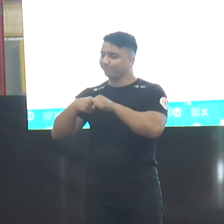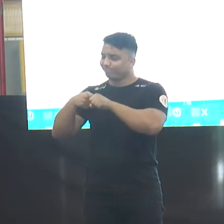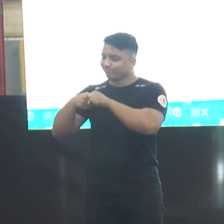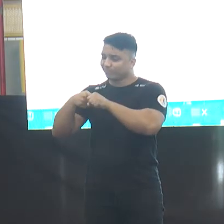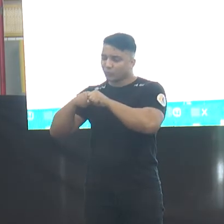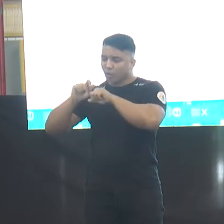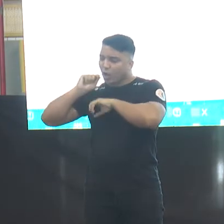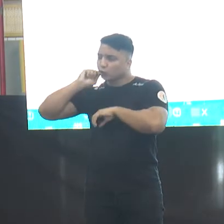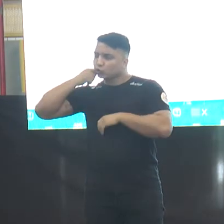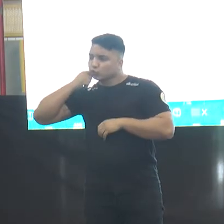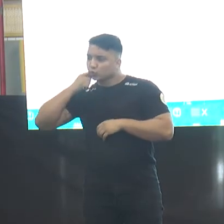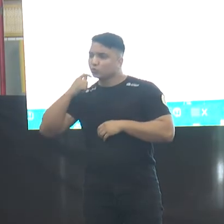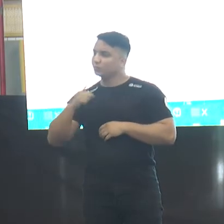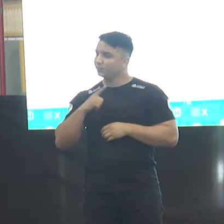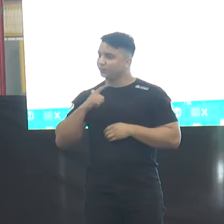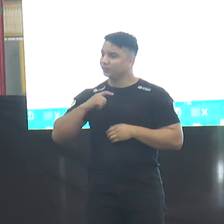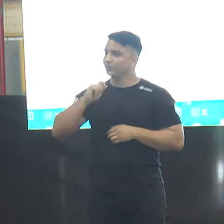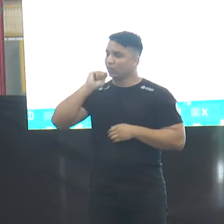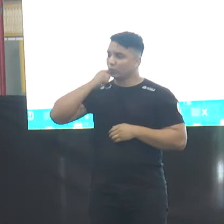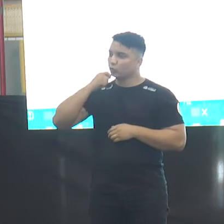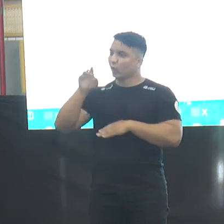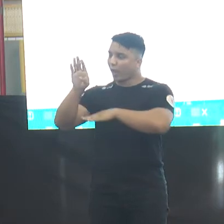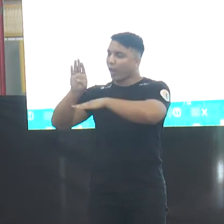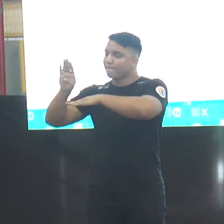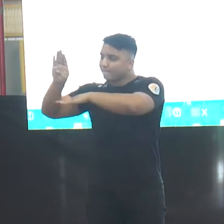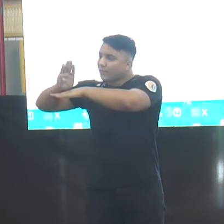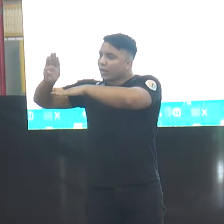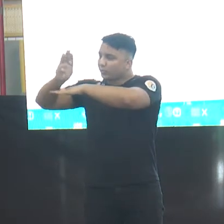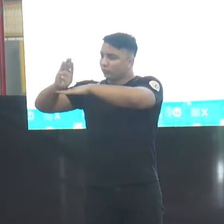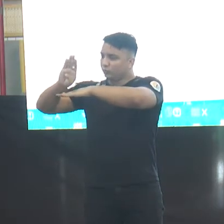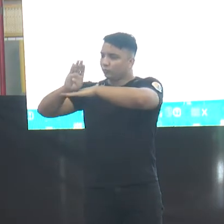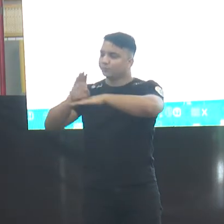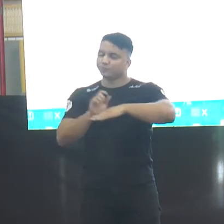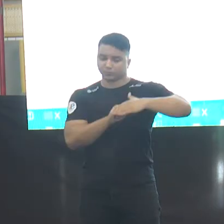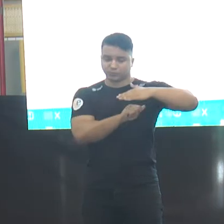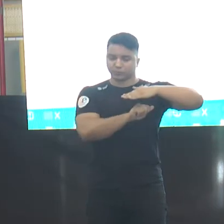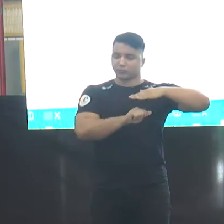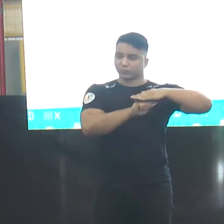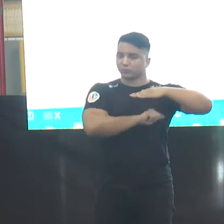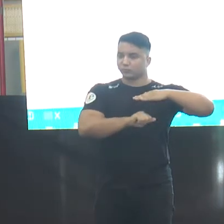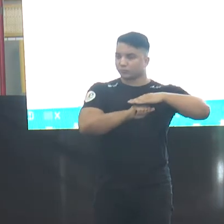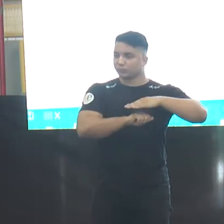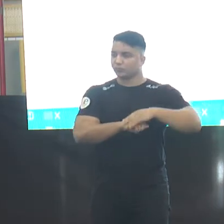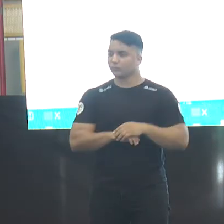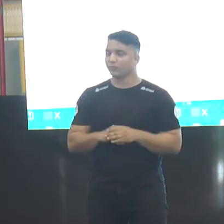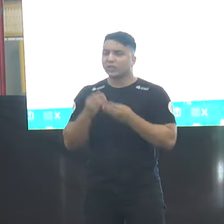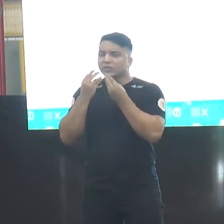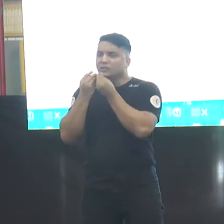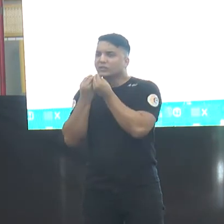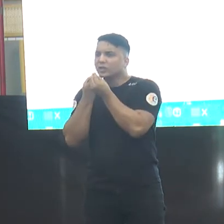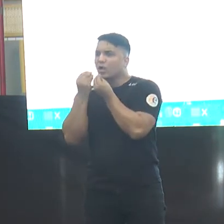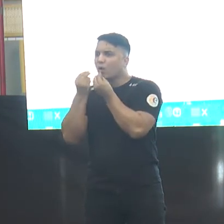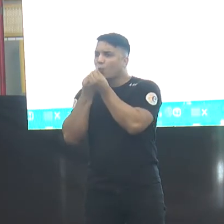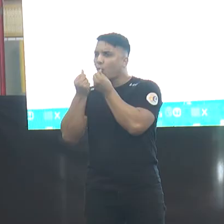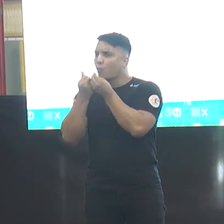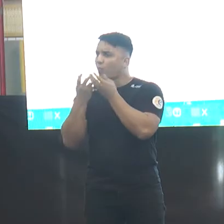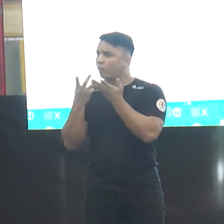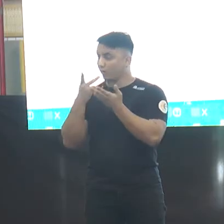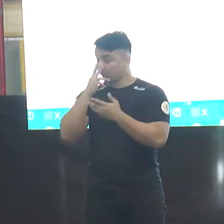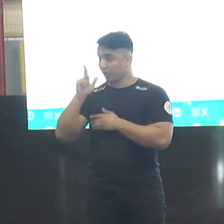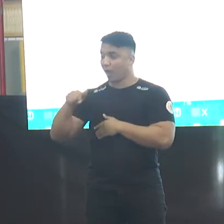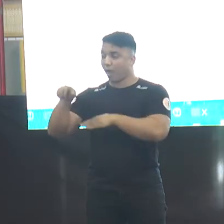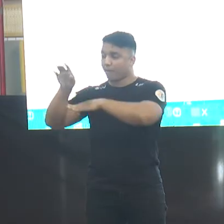não sei o que é adstringente. Adstringente, gente, é aquele sabor travoso, uma coisa meio que amarra a